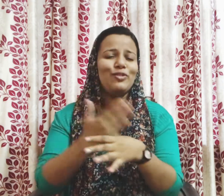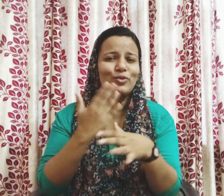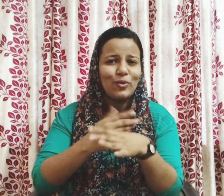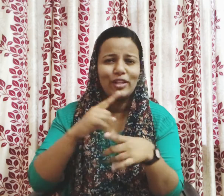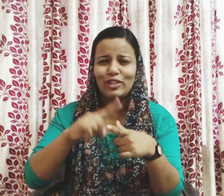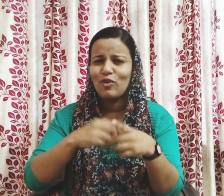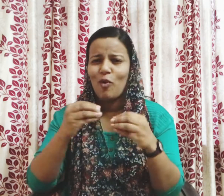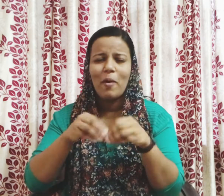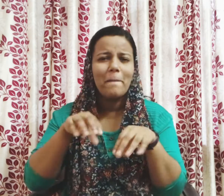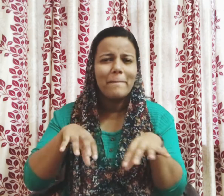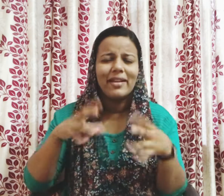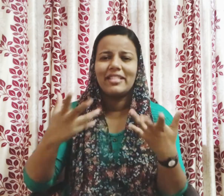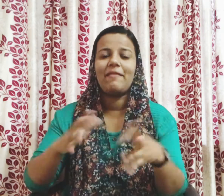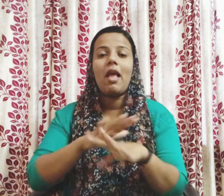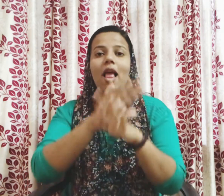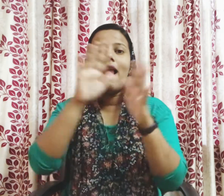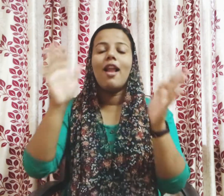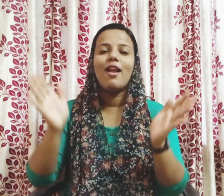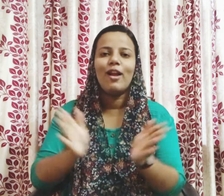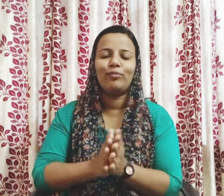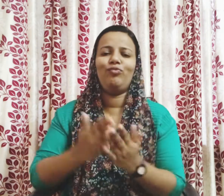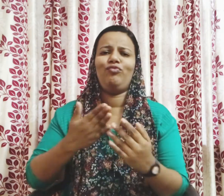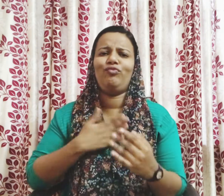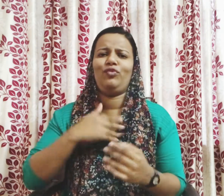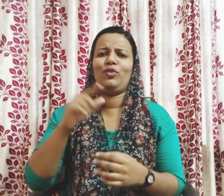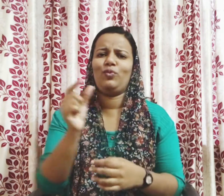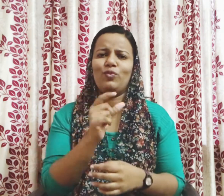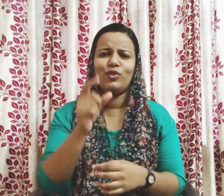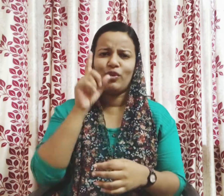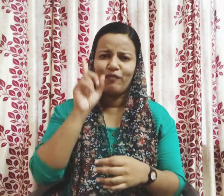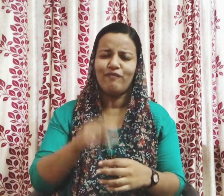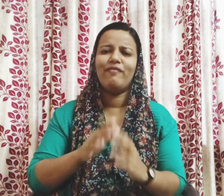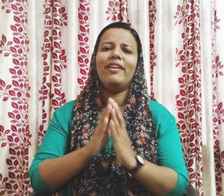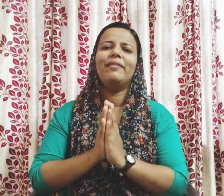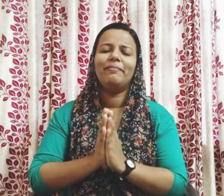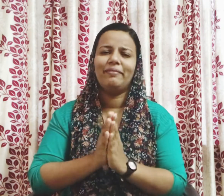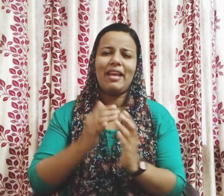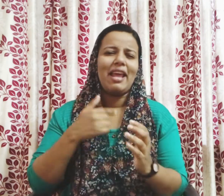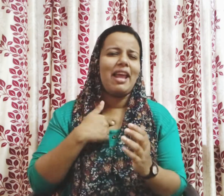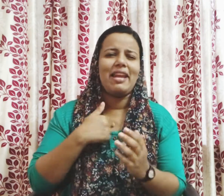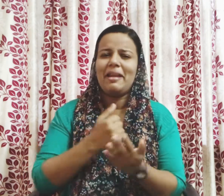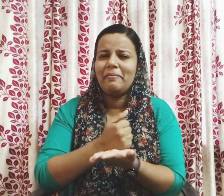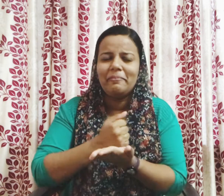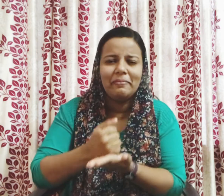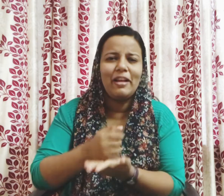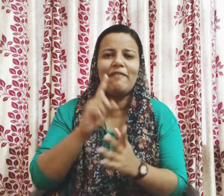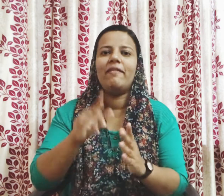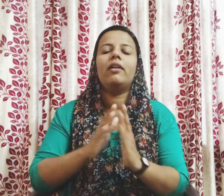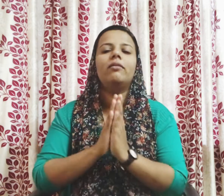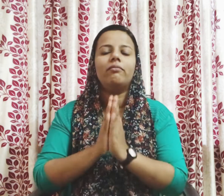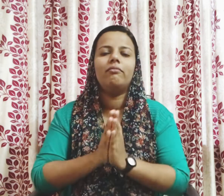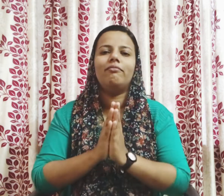ചെയ്യുന്ന സ്ഥാപനത്തിനുമൊക്കെ ഞാനൊരു പ്രയോജനപാത്രമായി മാറുവാൻ കർത്താവെ അങ്ങനെ ഒന്ന് ട്രെയിൻ ചെയ്യണം എന്ന്